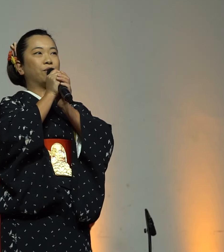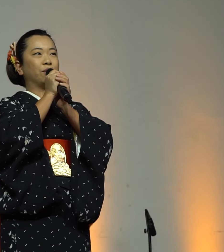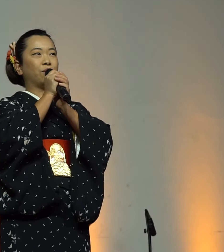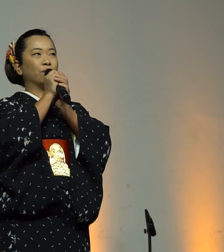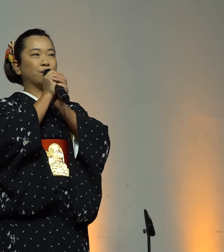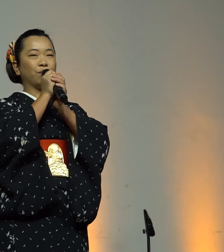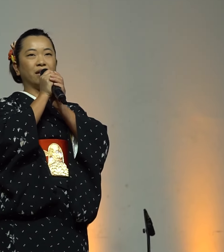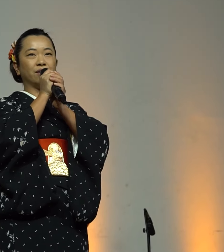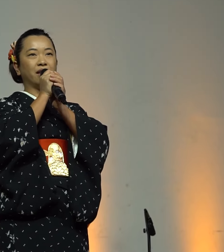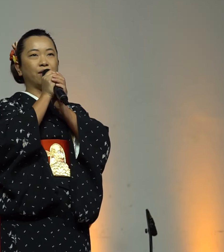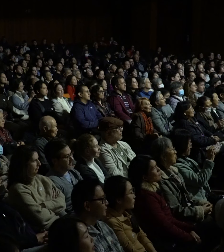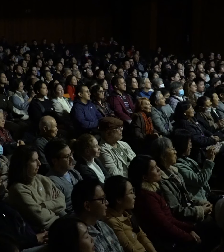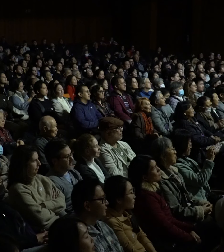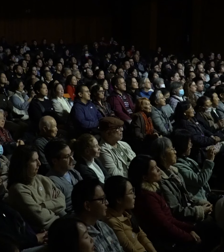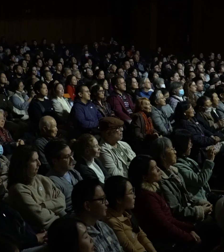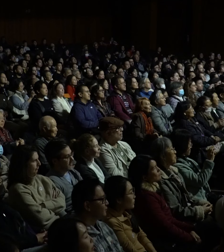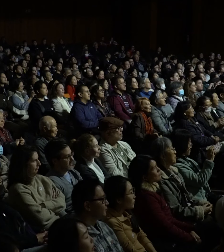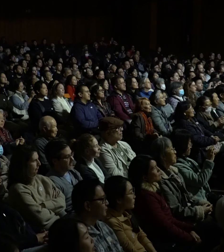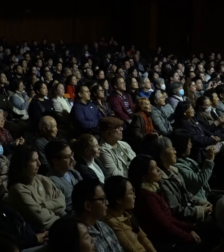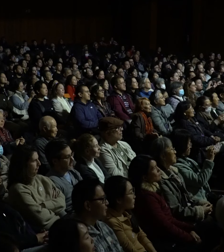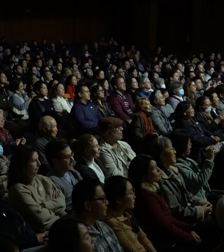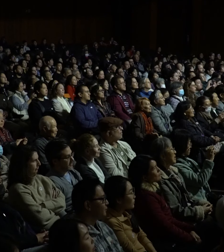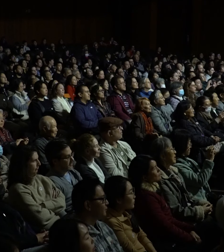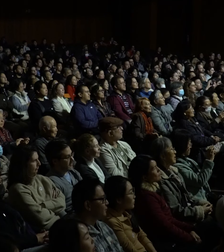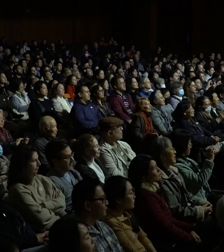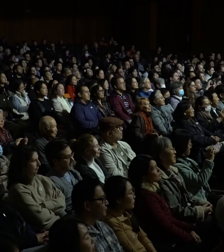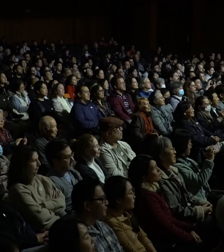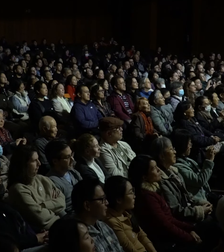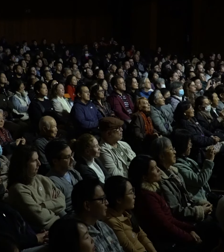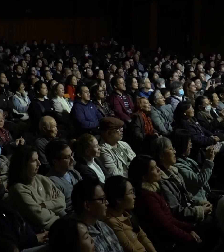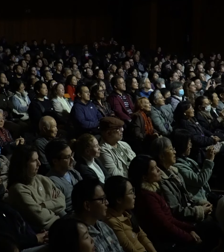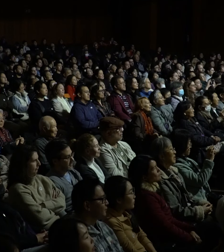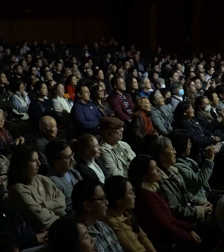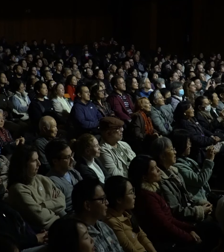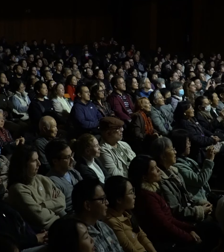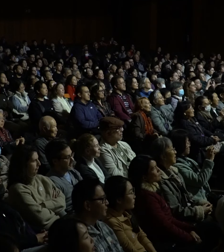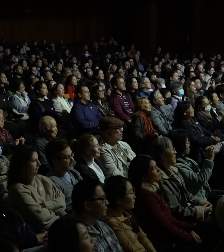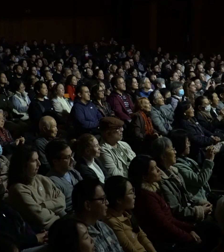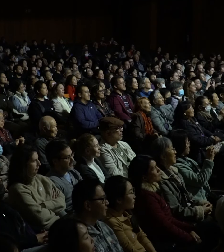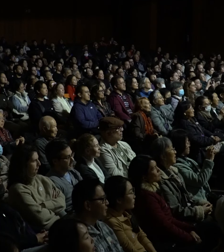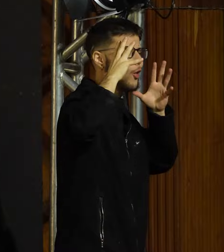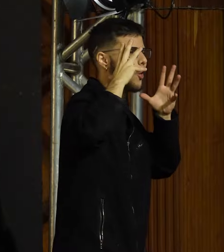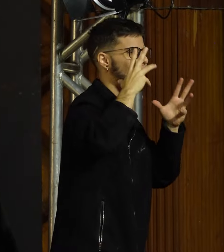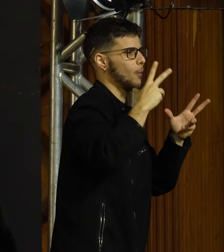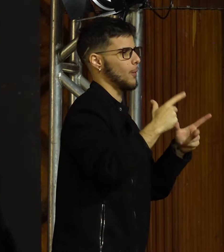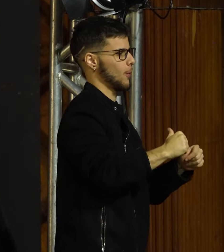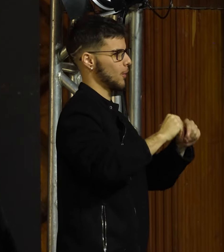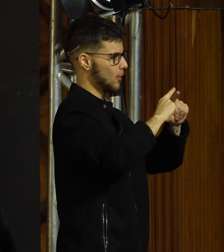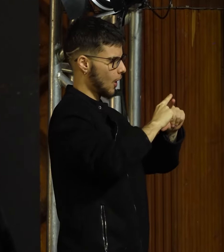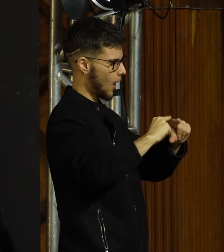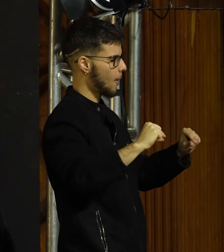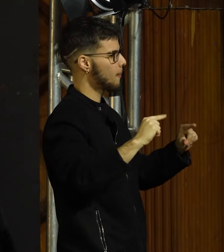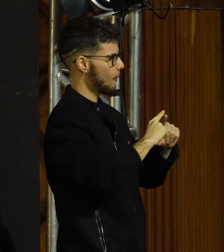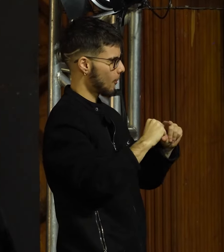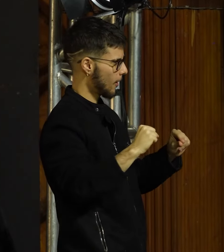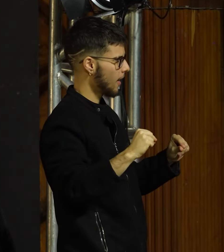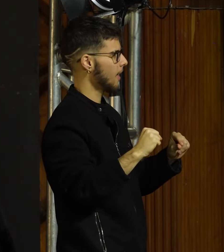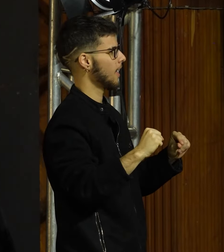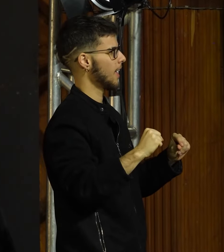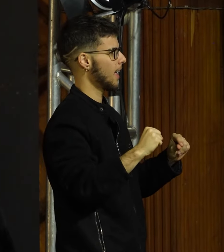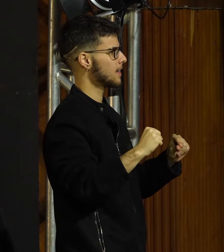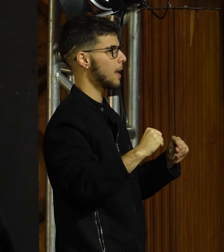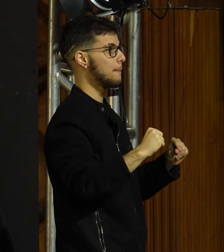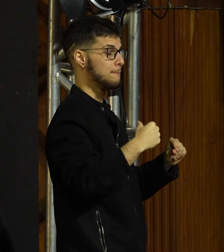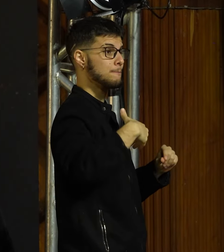O palco construído, né, com muito suor por todos os, né, japoneses, descendentes japoneses que há mais de